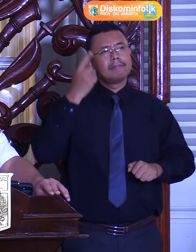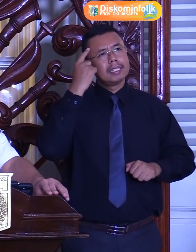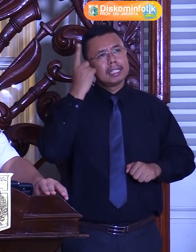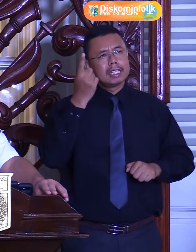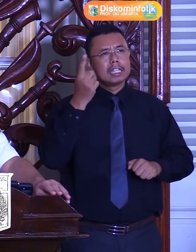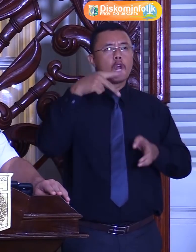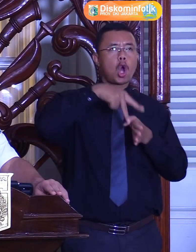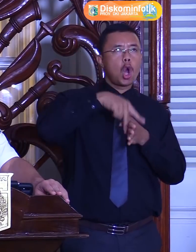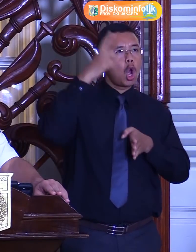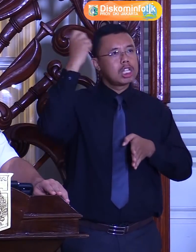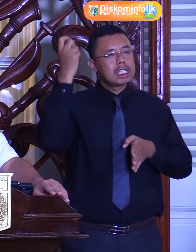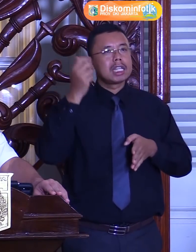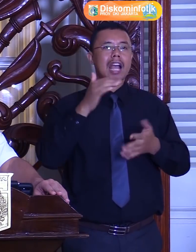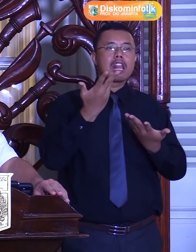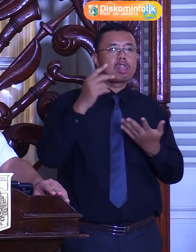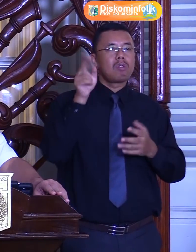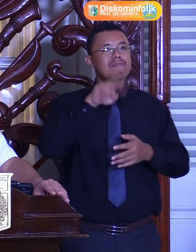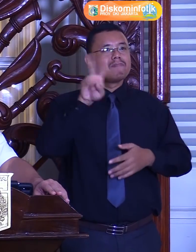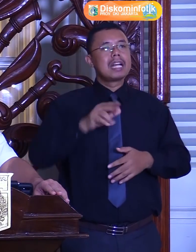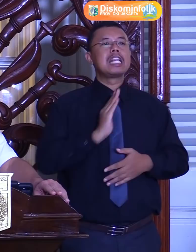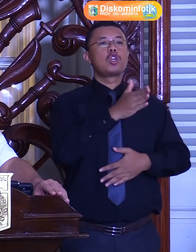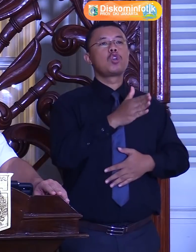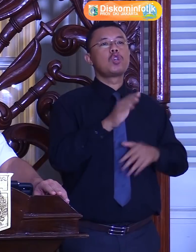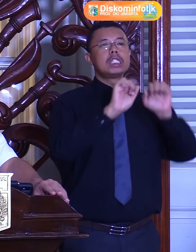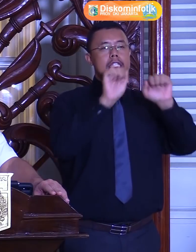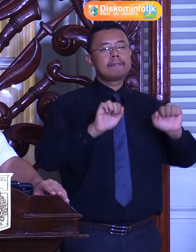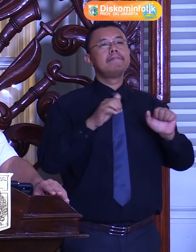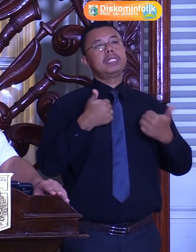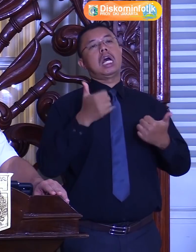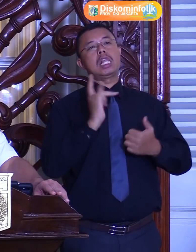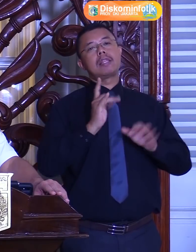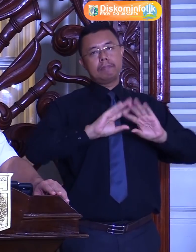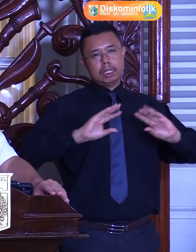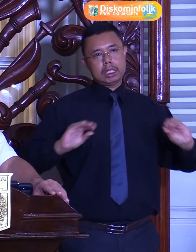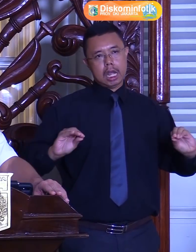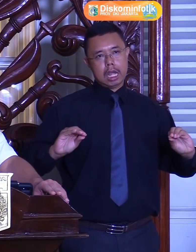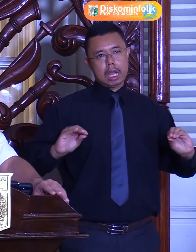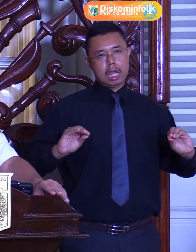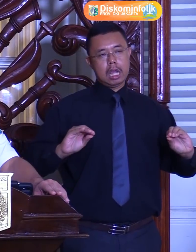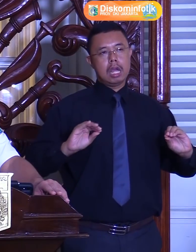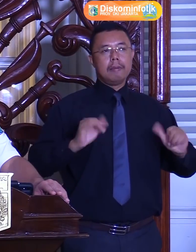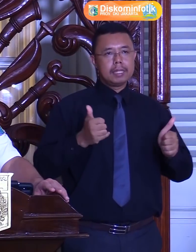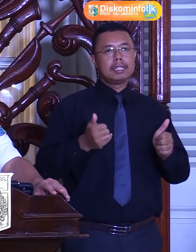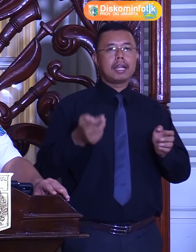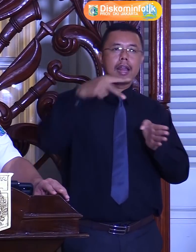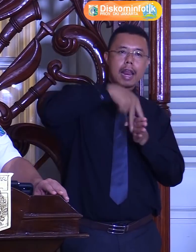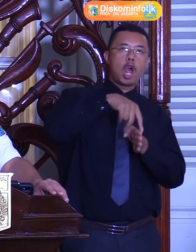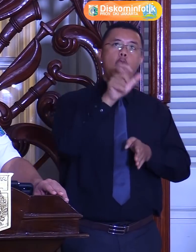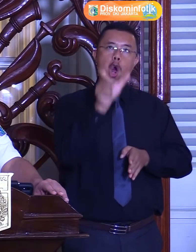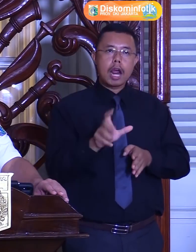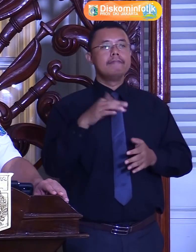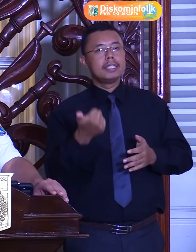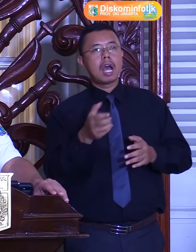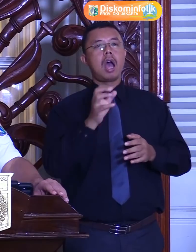ojek selama mereka mengikuti protap itu bisa beroperasi, bisa mengangkut orang dan barang.